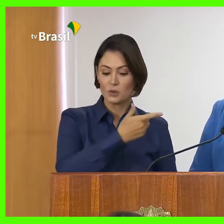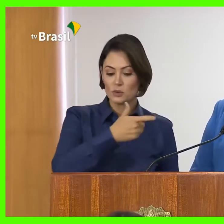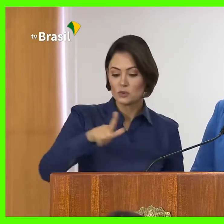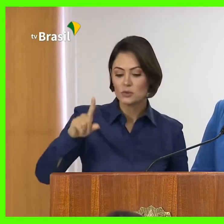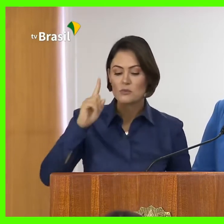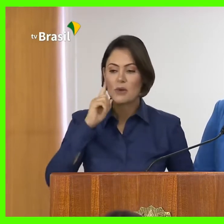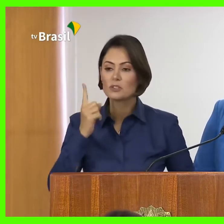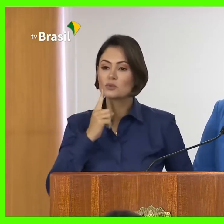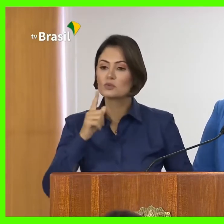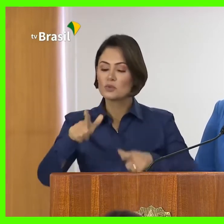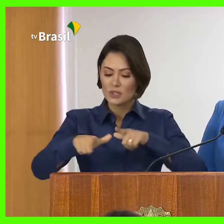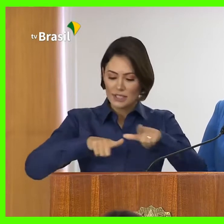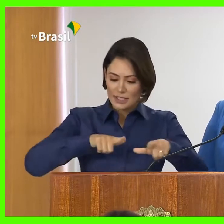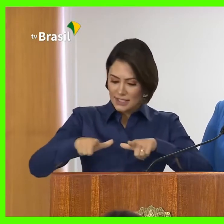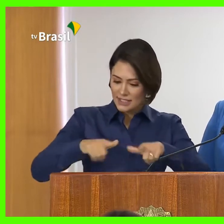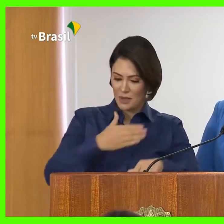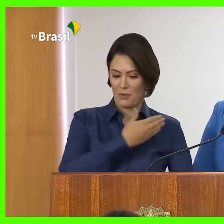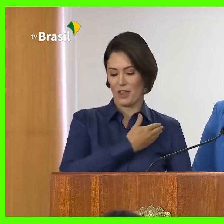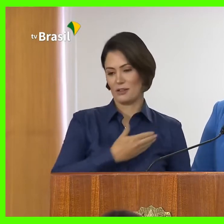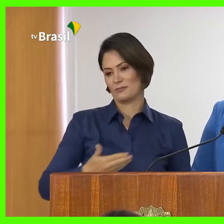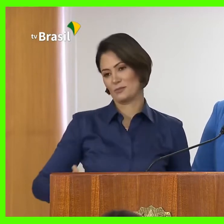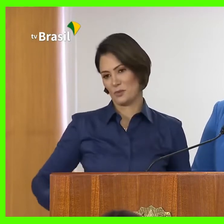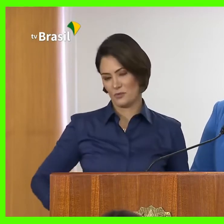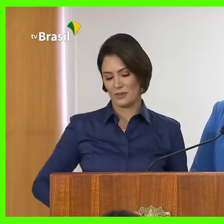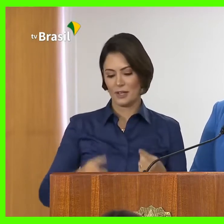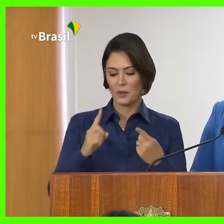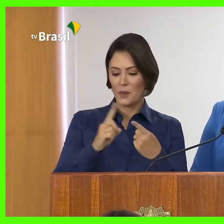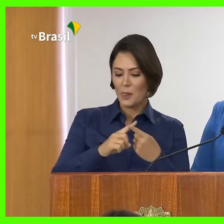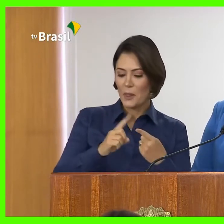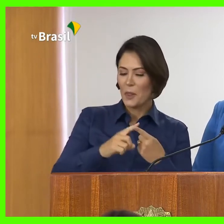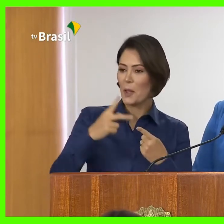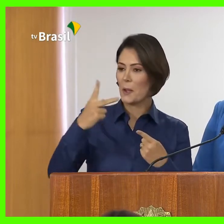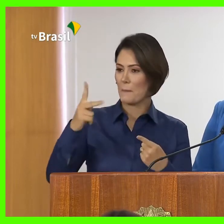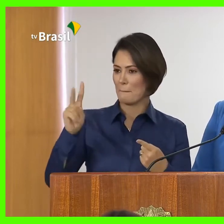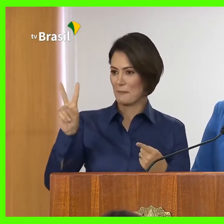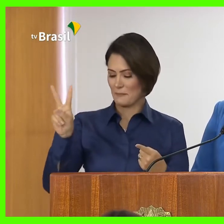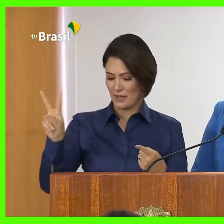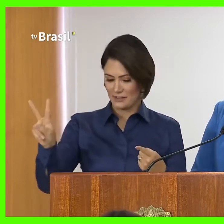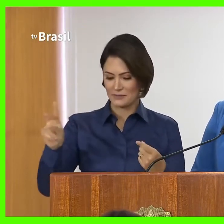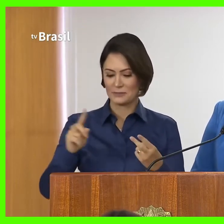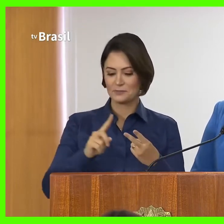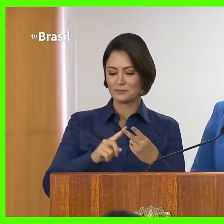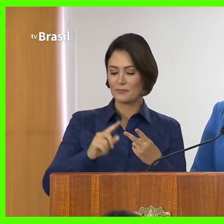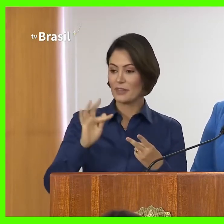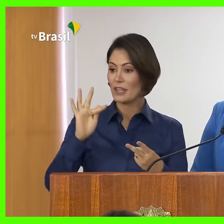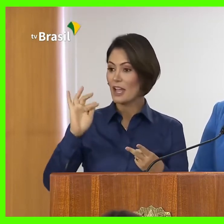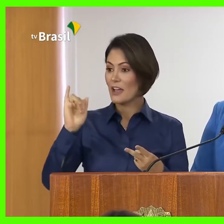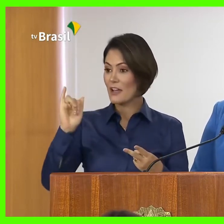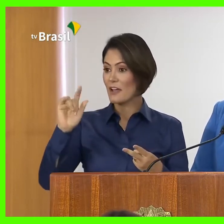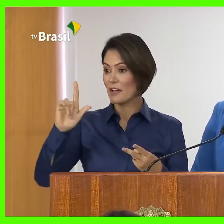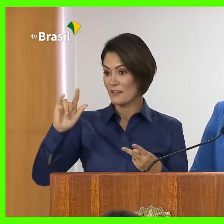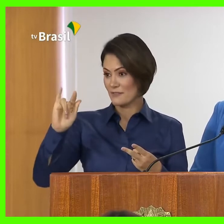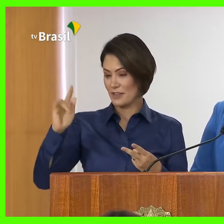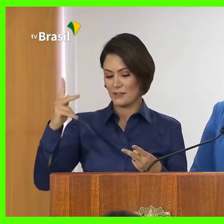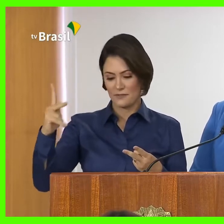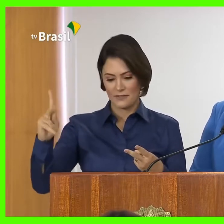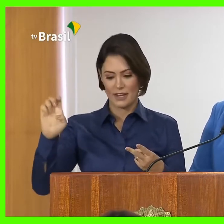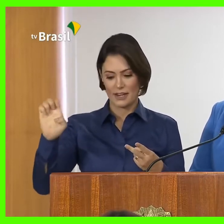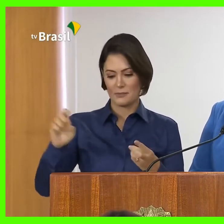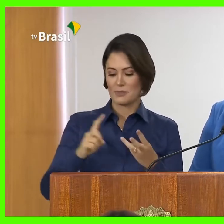Cumprimento da mesma forma os demais surdos que trabalham no governo: Paulo Vieira, Felipe Trigueiro,